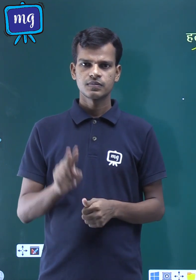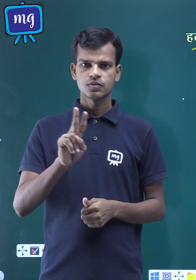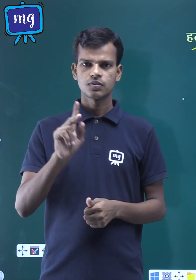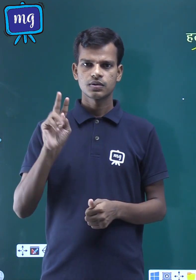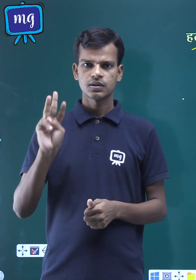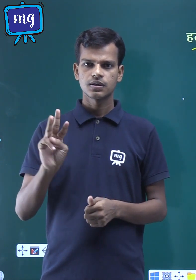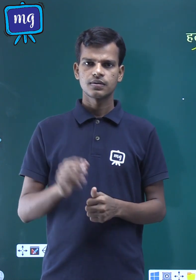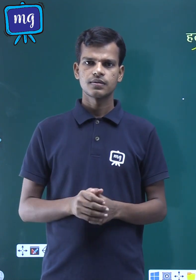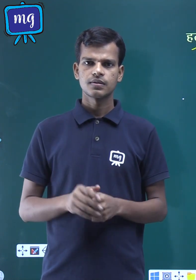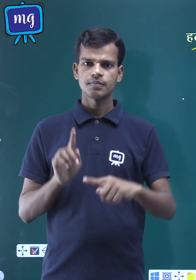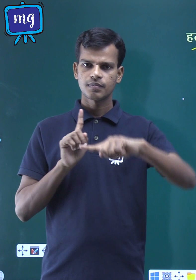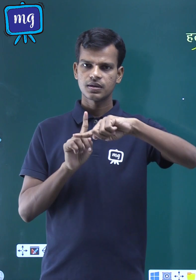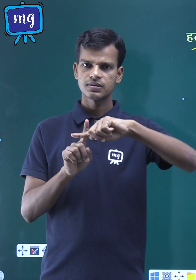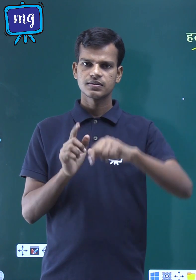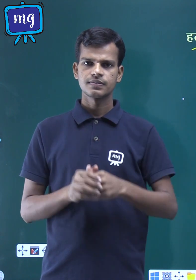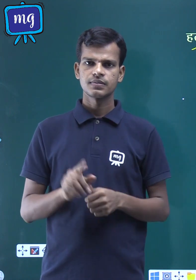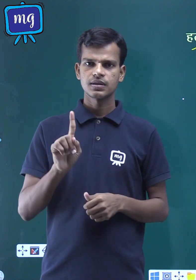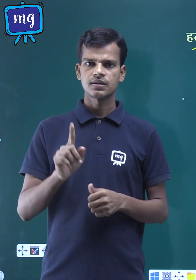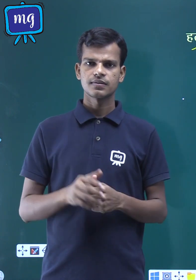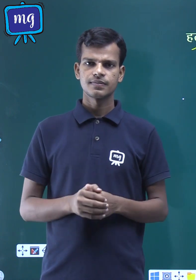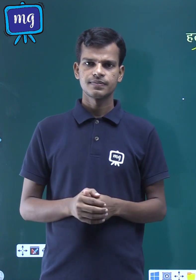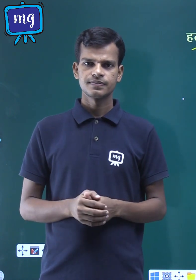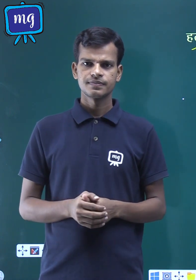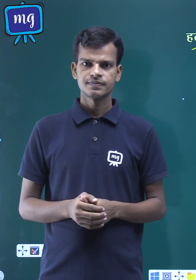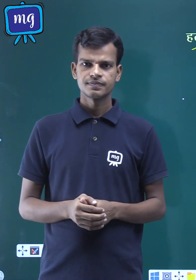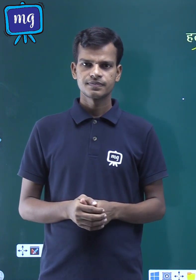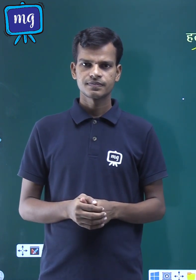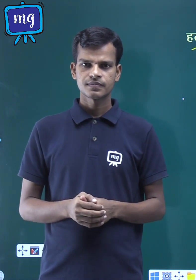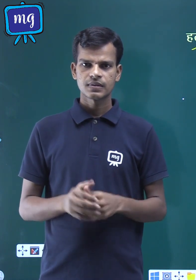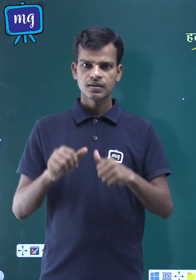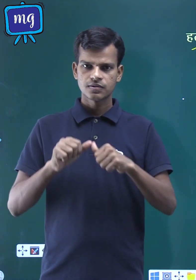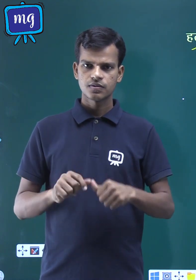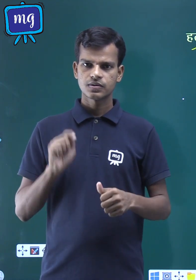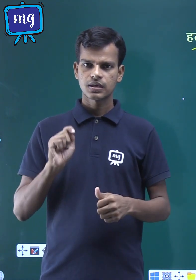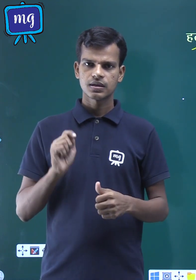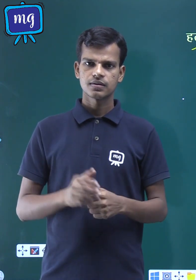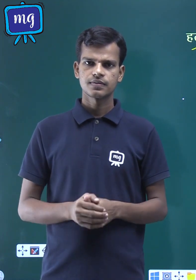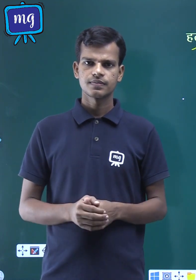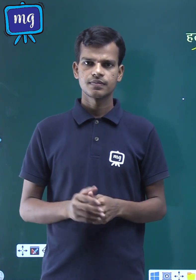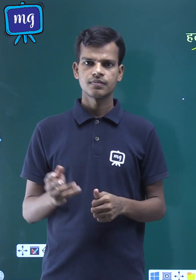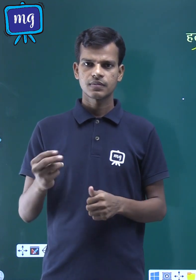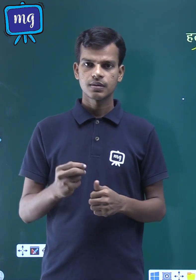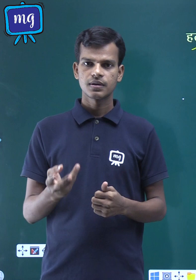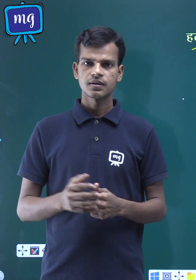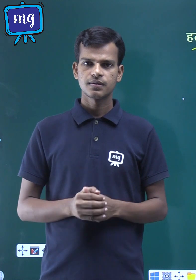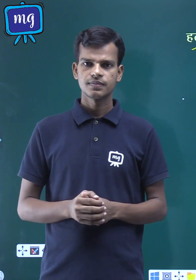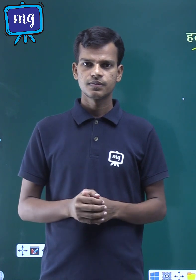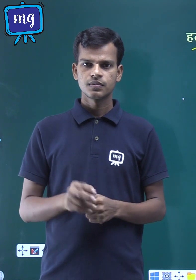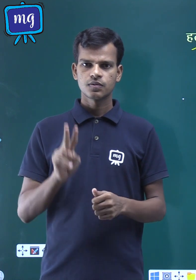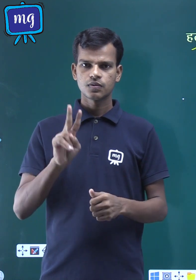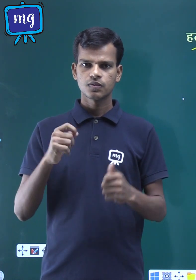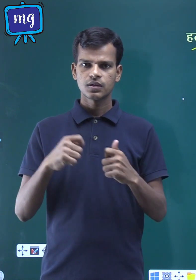23 प्लस 1। सॉल्यूशन करेंगे, क्या मिलेगा,